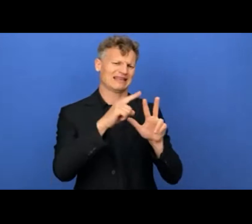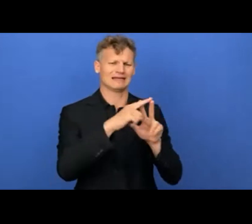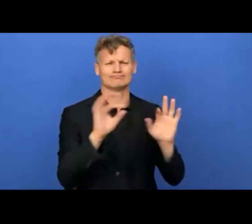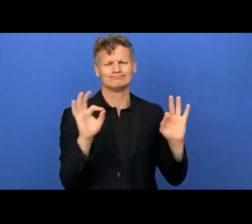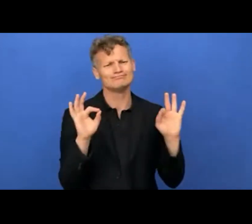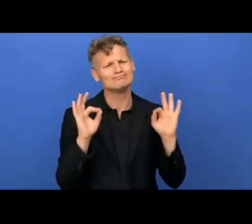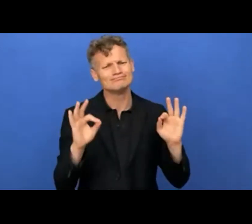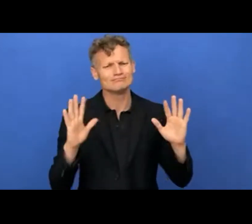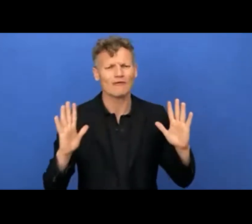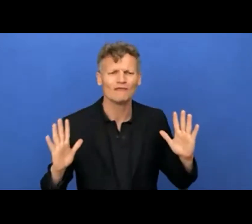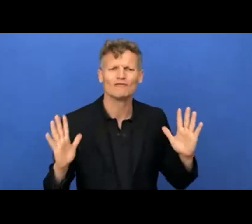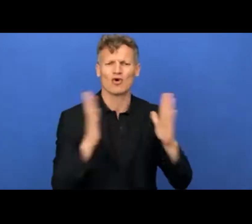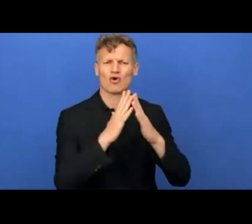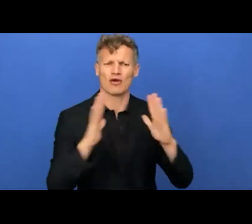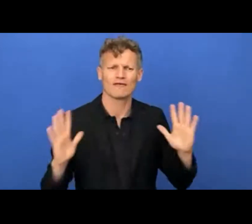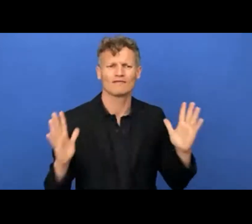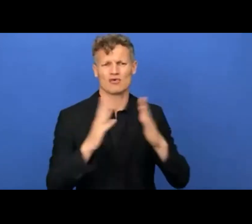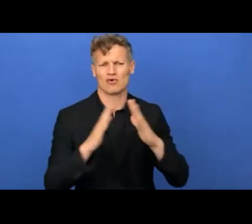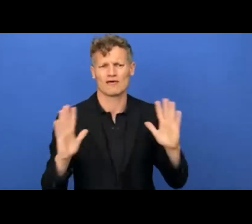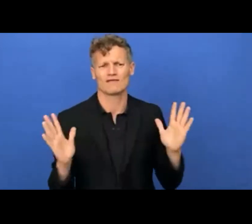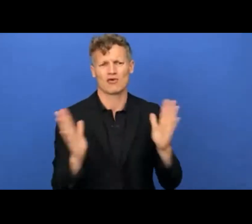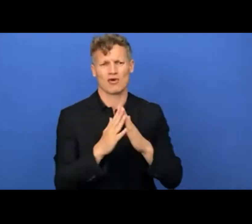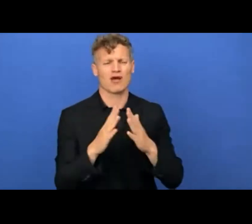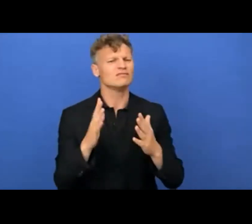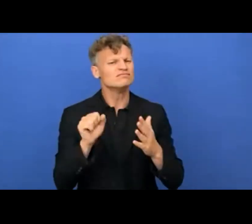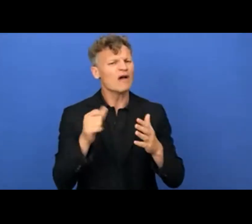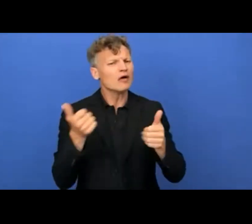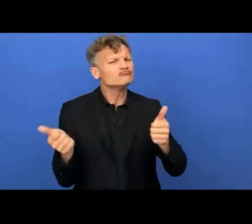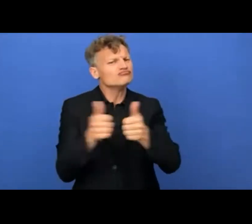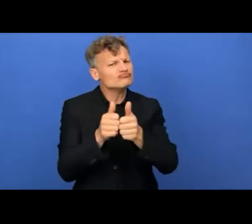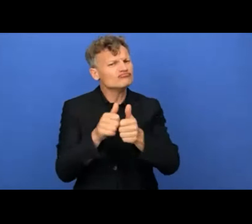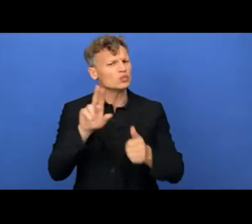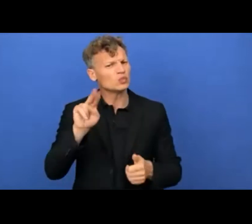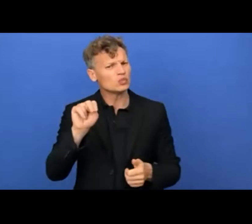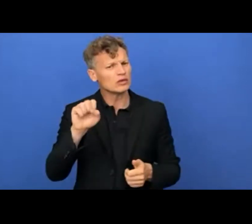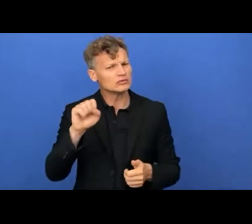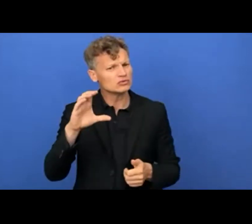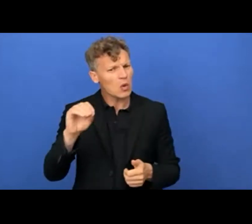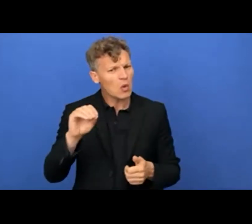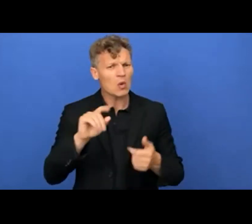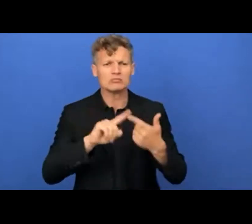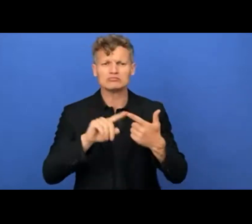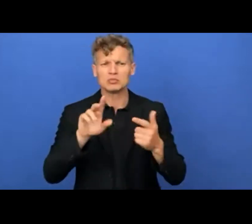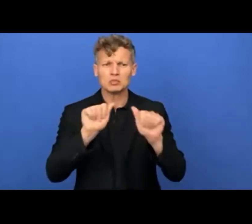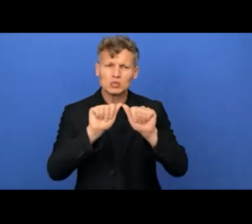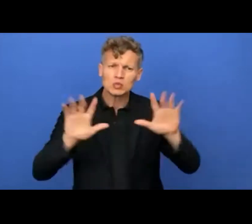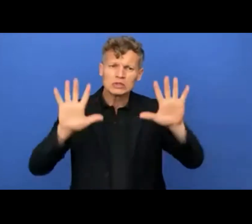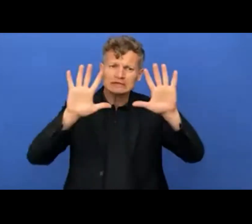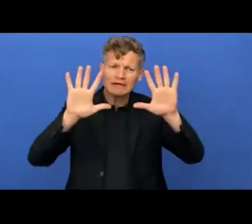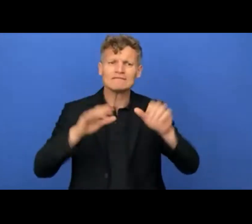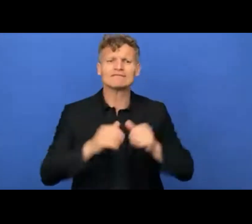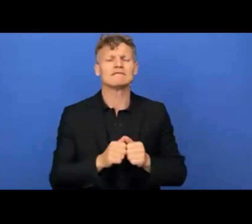forums de politique très intéressants et très utiles. Ils ont été organisés par l'UNESCO, l'UNICEF et d'autres partenaires tels que l'OSF,